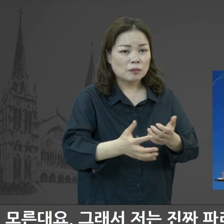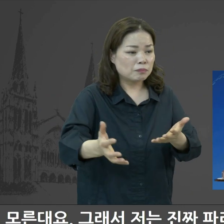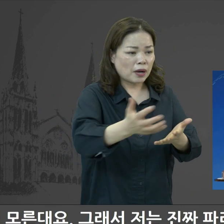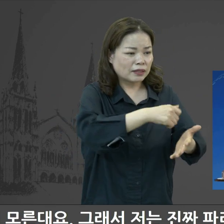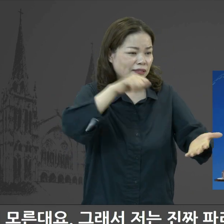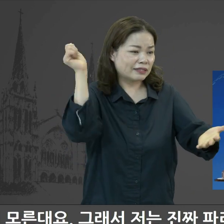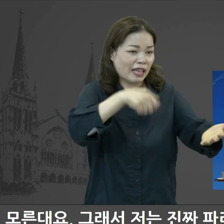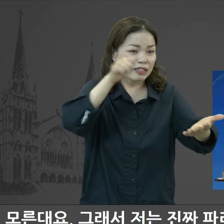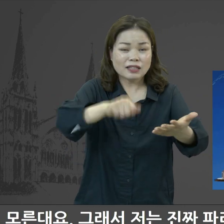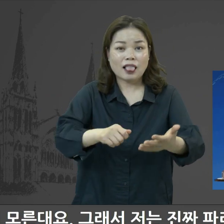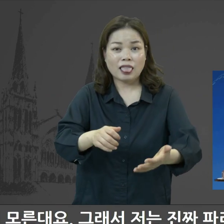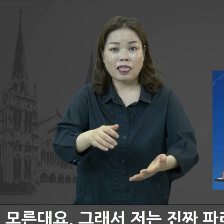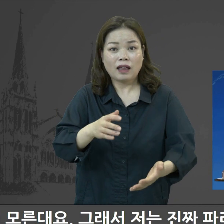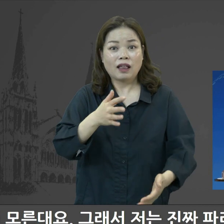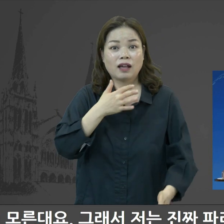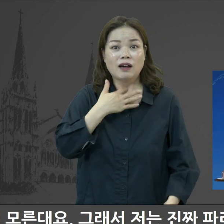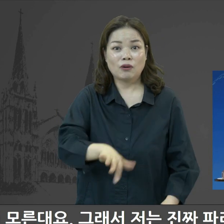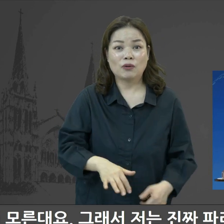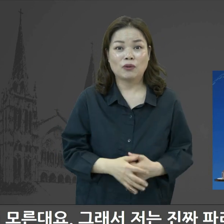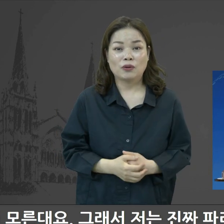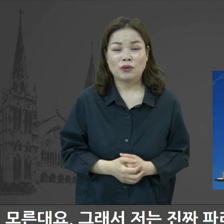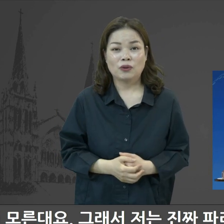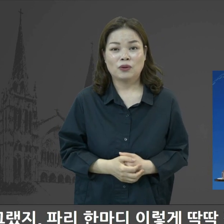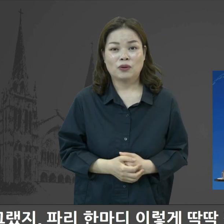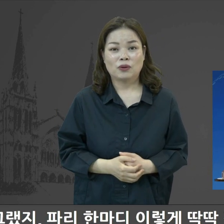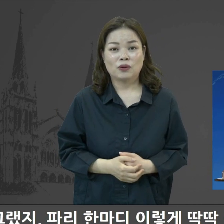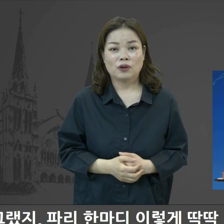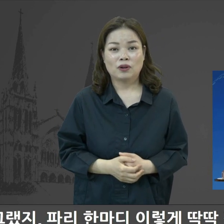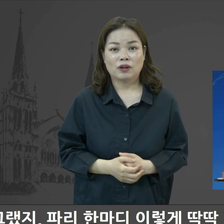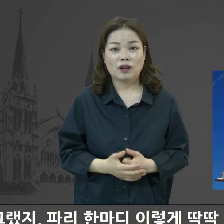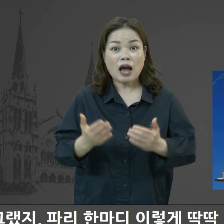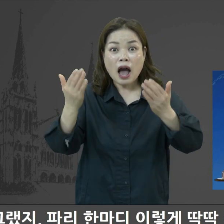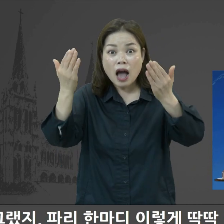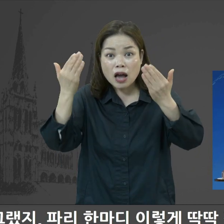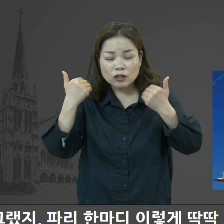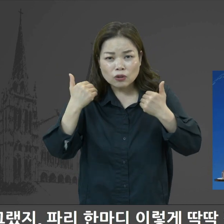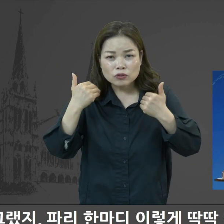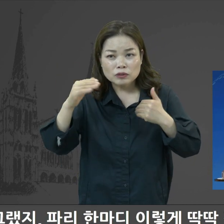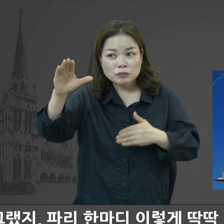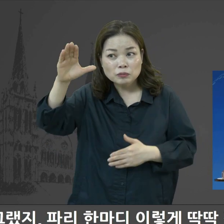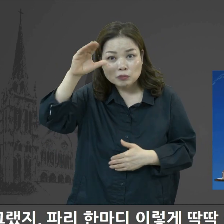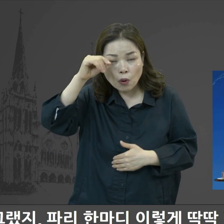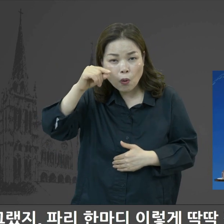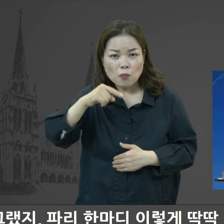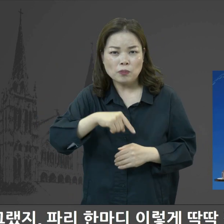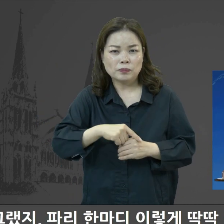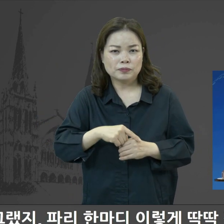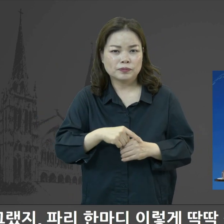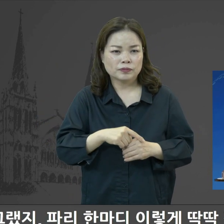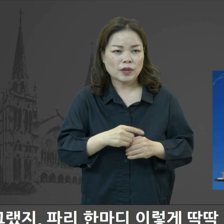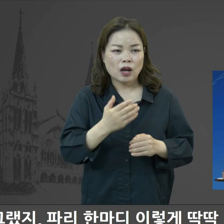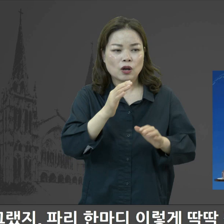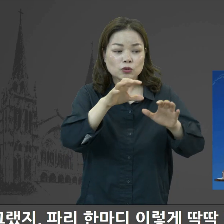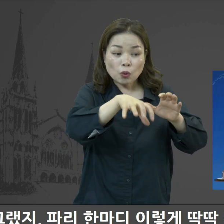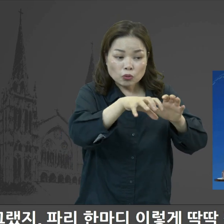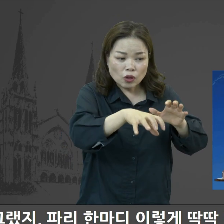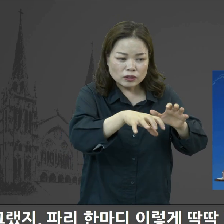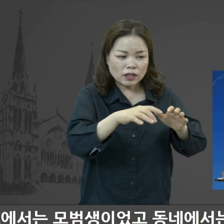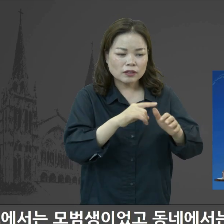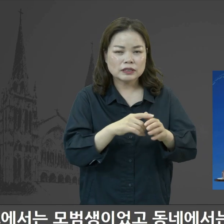이렇게 탁탁 잡아본 적이 없었어요. 그런데 학교에서는 모범생이었고 동네에서는 선영이 하면 착한